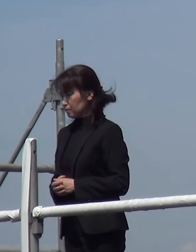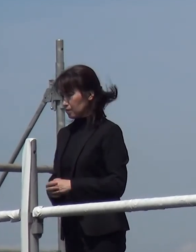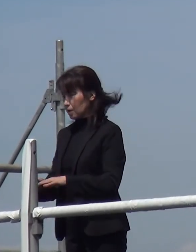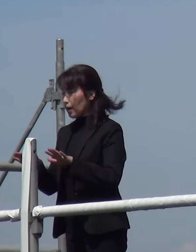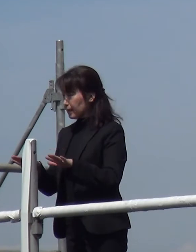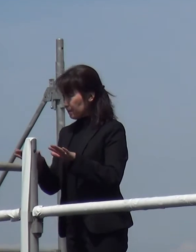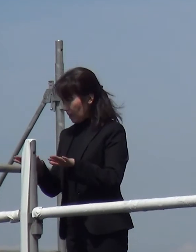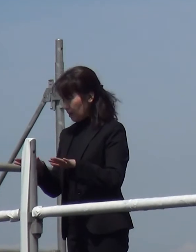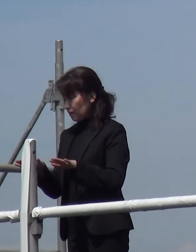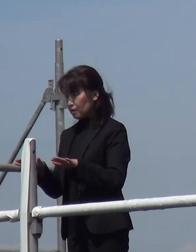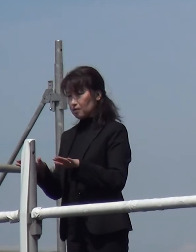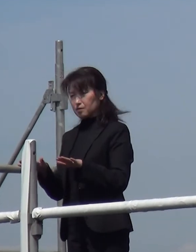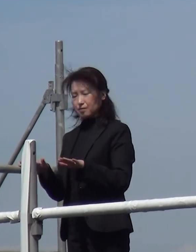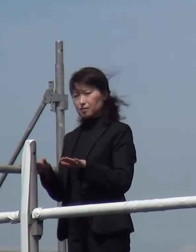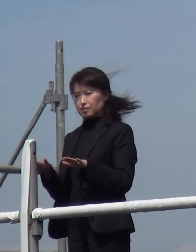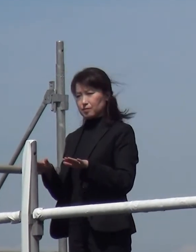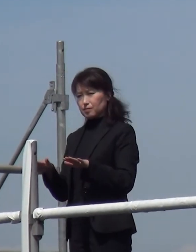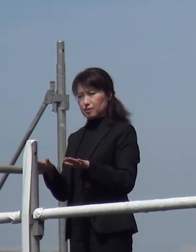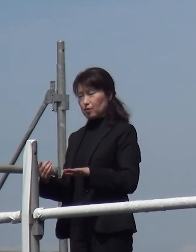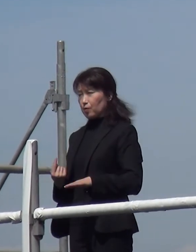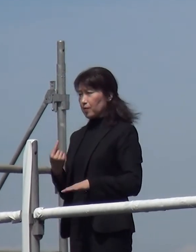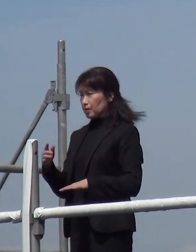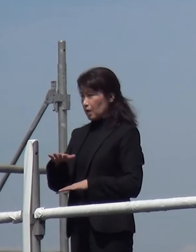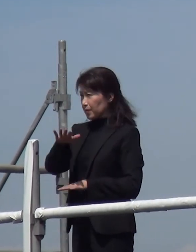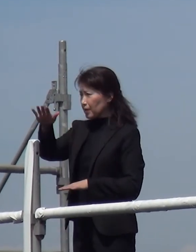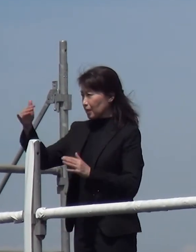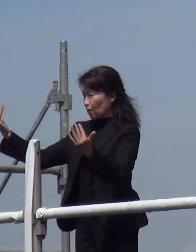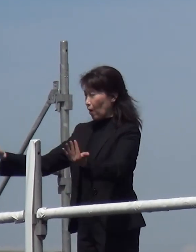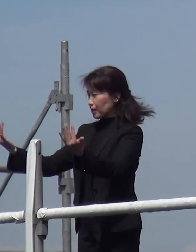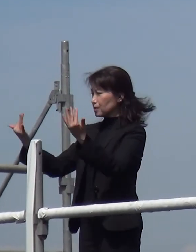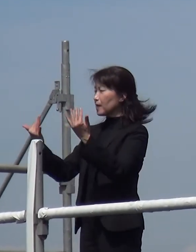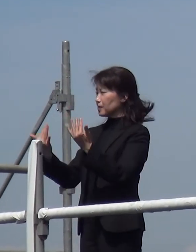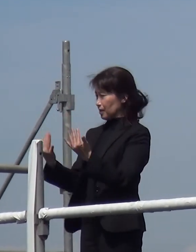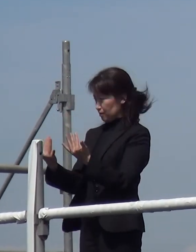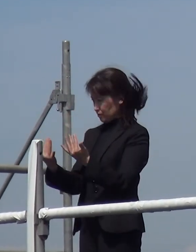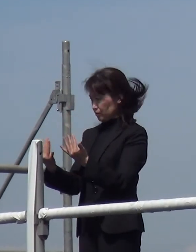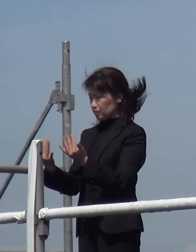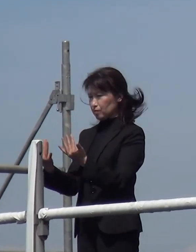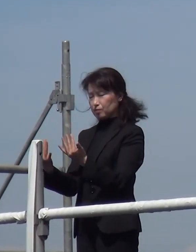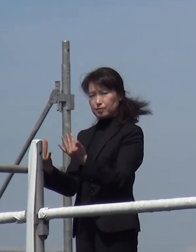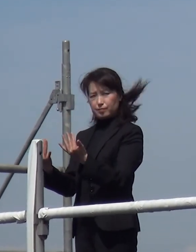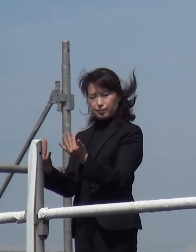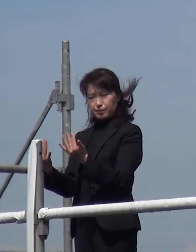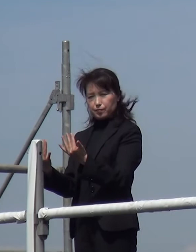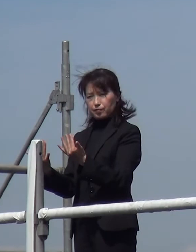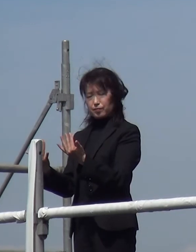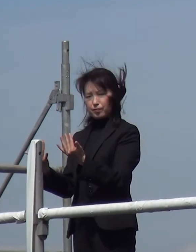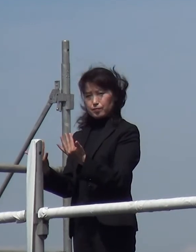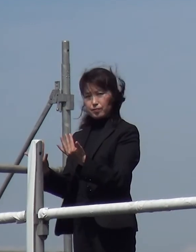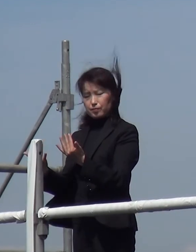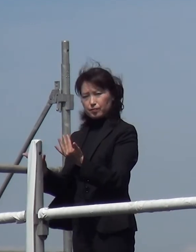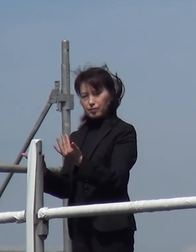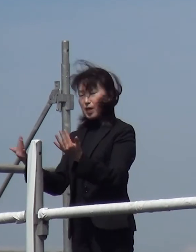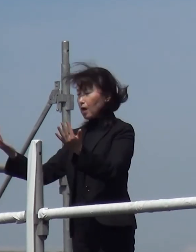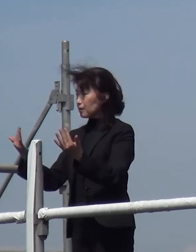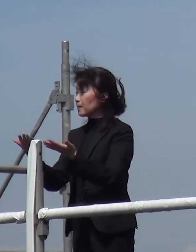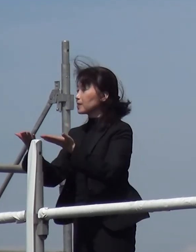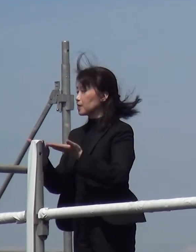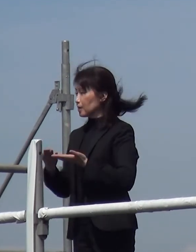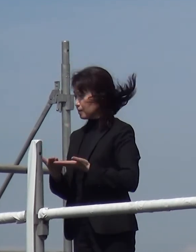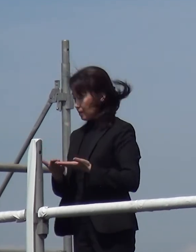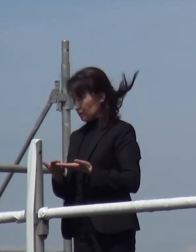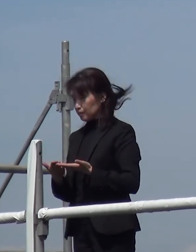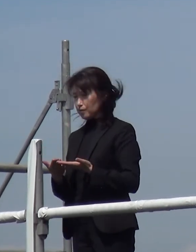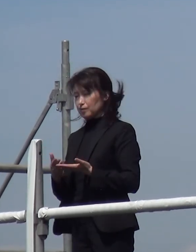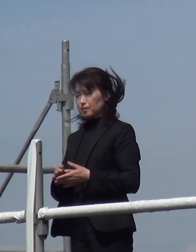今ここに参りまして、これらの人々が今のこのように集まってきてくださっている。そ